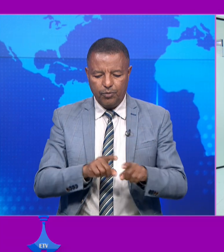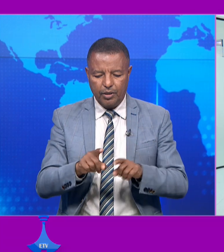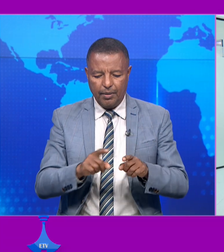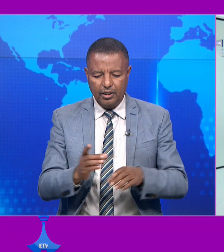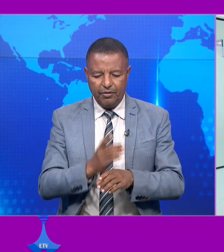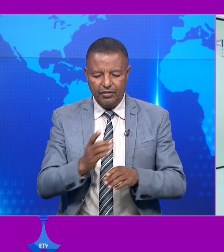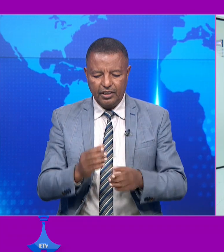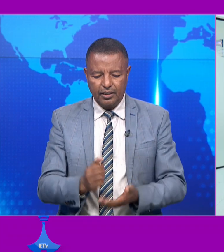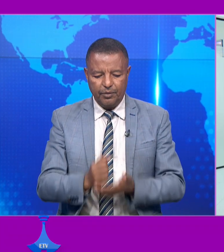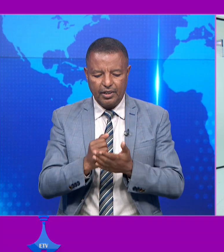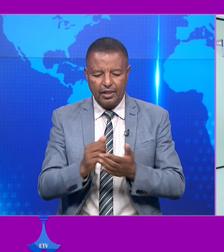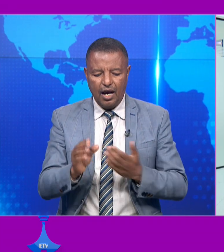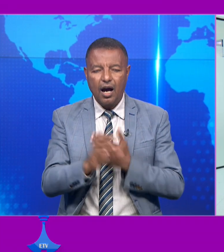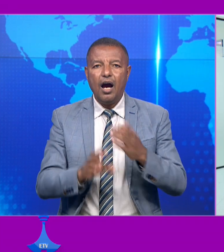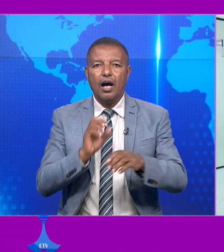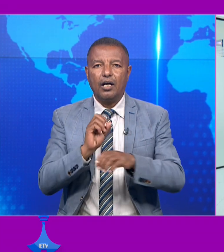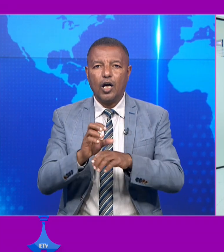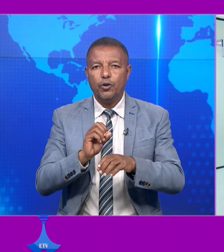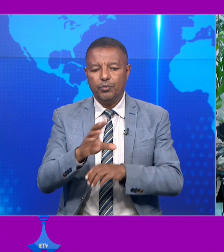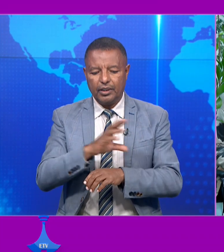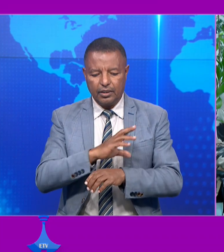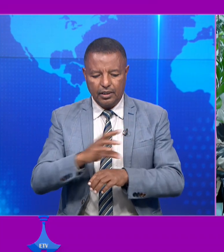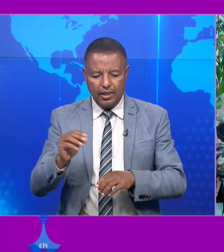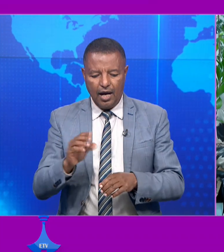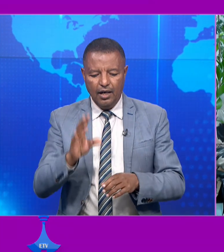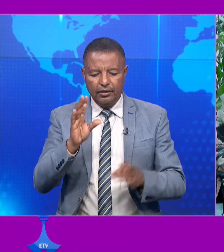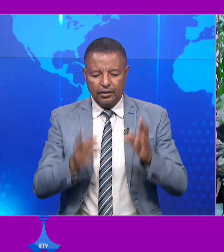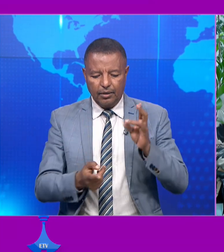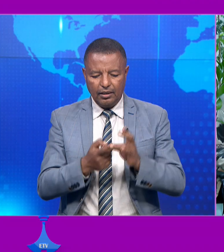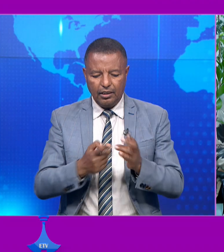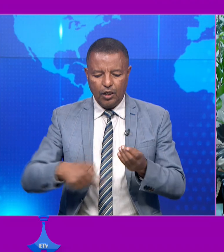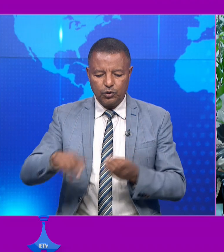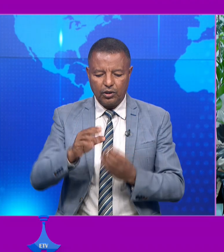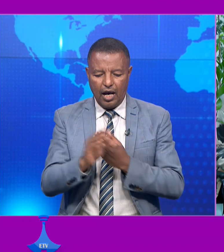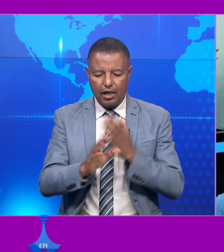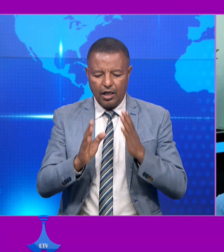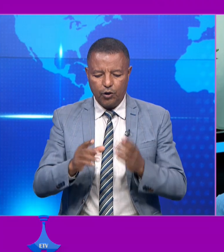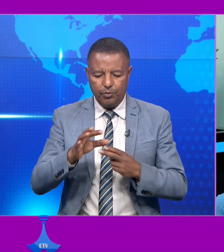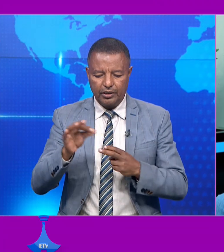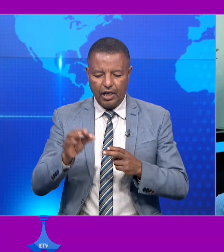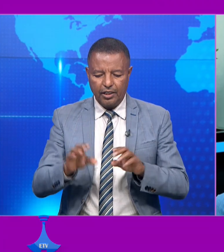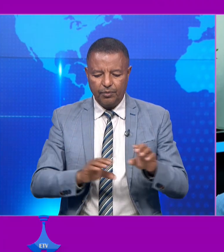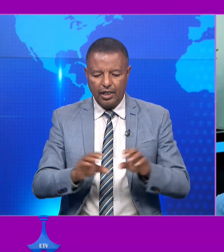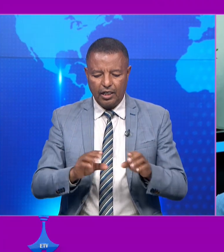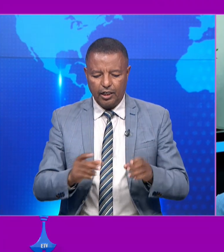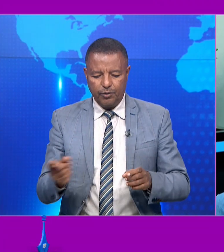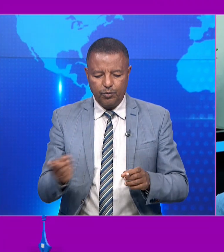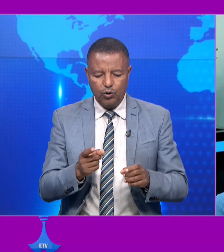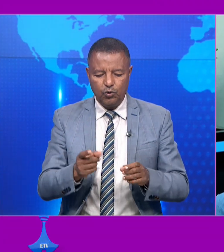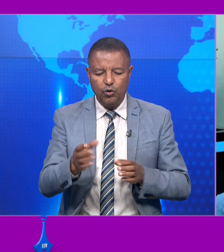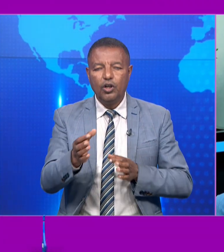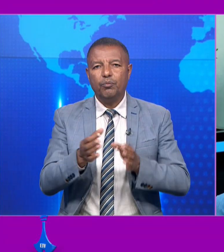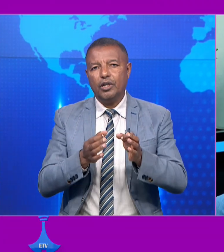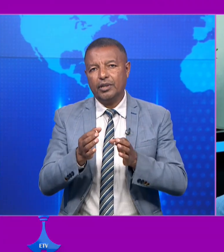አገራዊ መግባባት ለመፈጠር የሚረዳ አገራዊ ምክክርና 7ኛው ዙር አገራዊ ምርጫ የምታካሂድበት